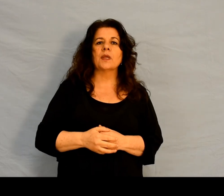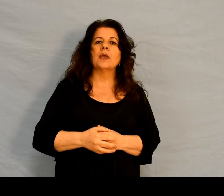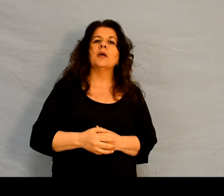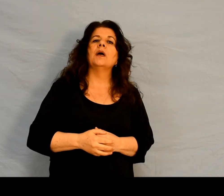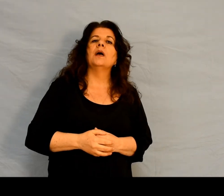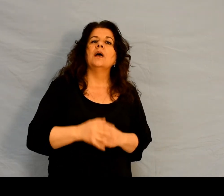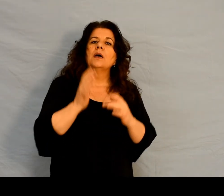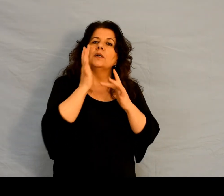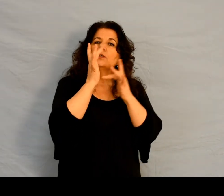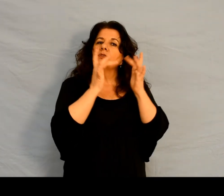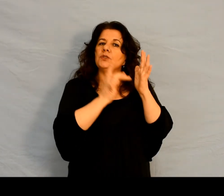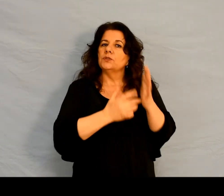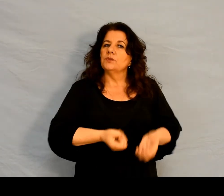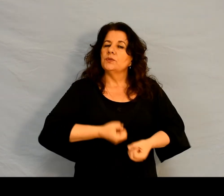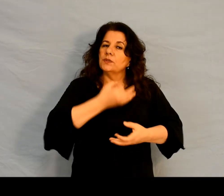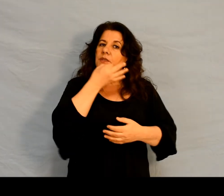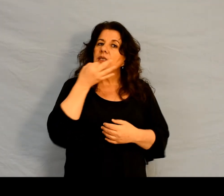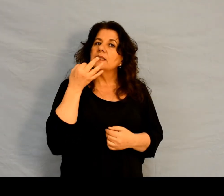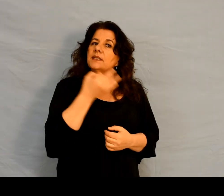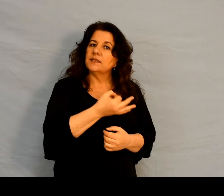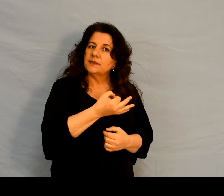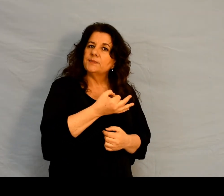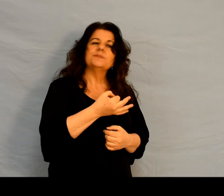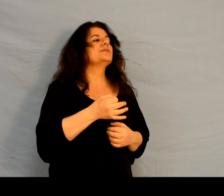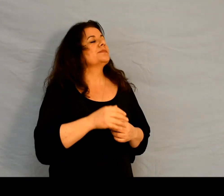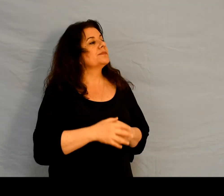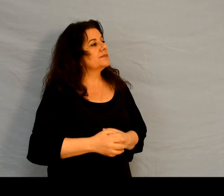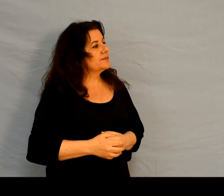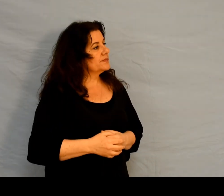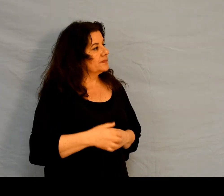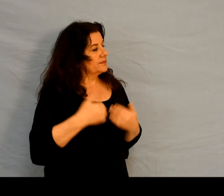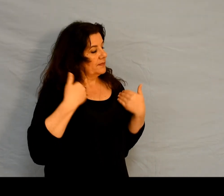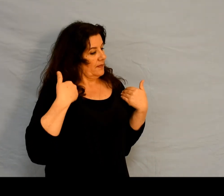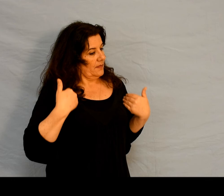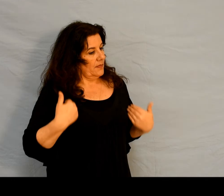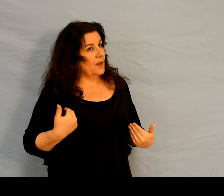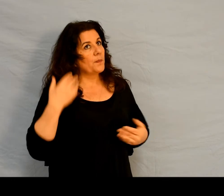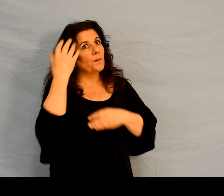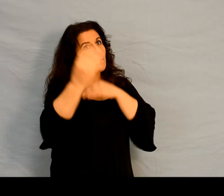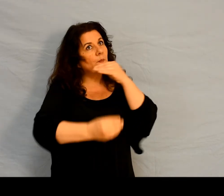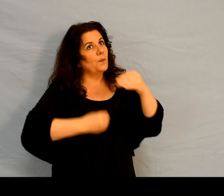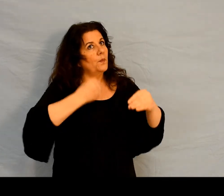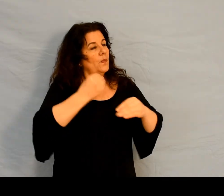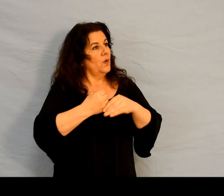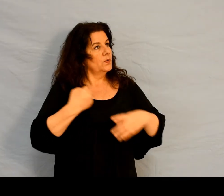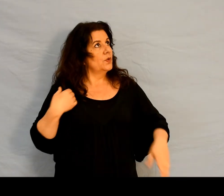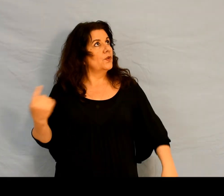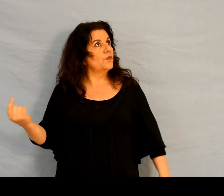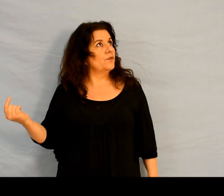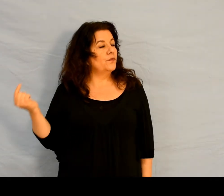Jésus dit alors, « Je suis venu en ce monde pour rendre un jugement,